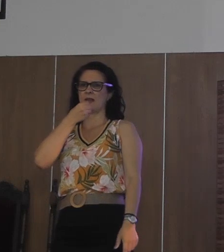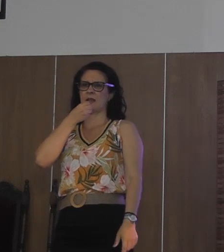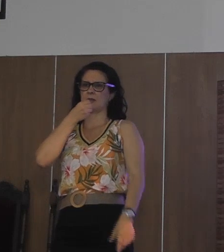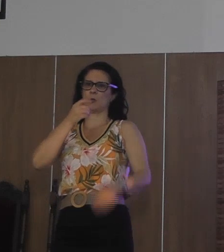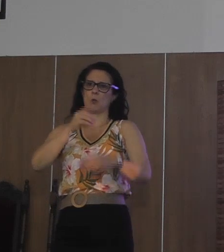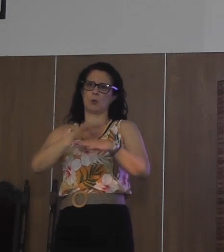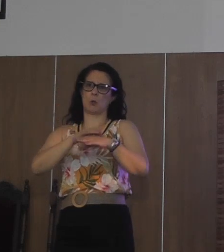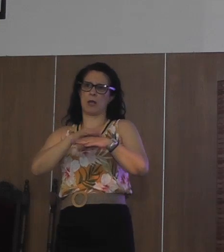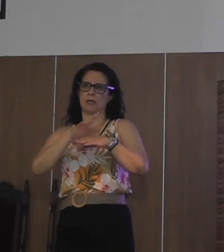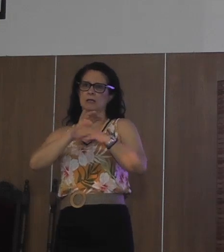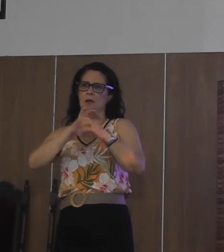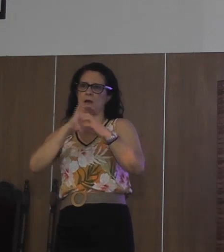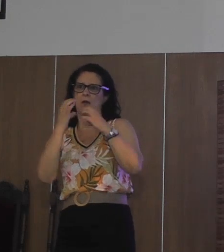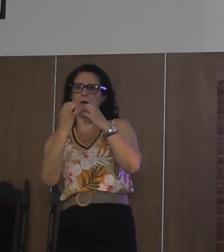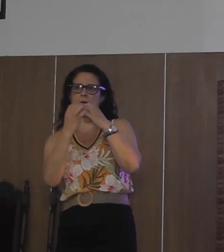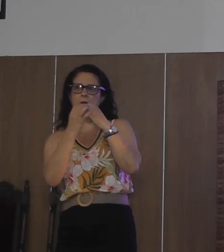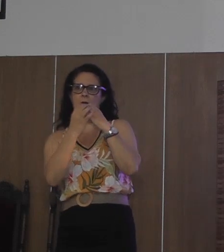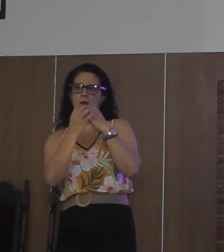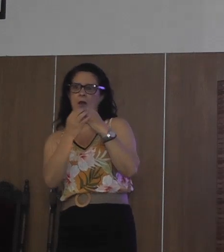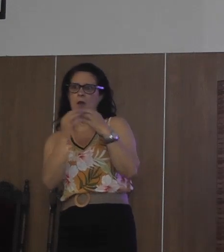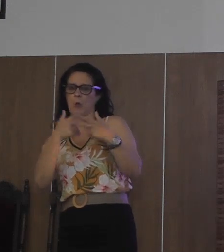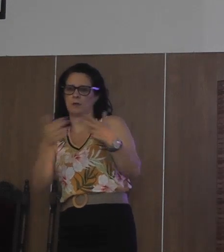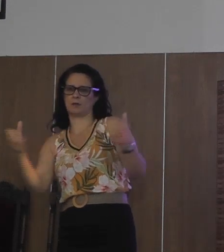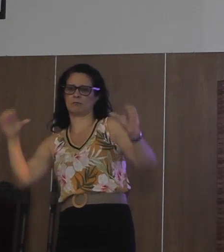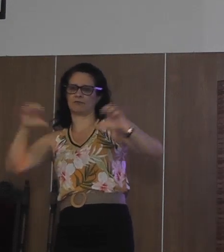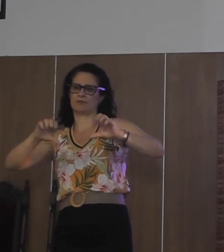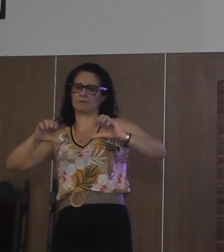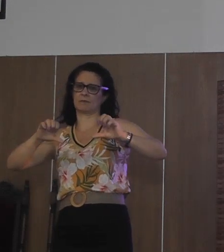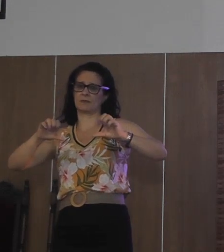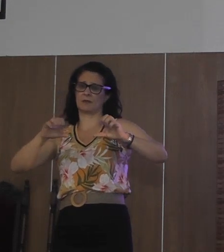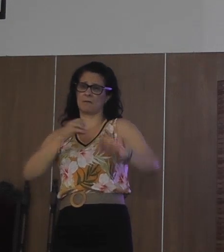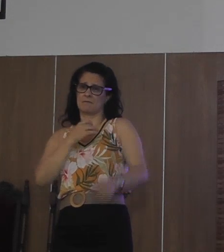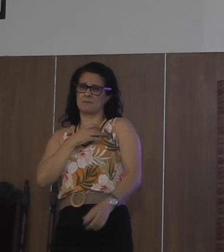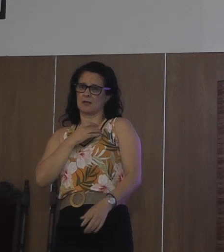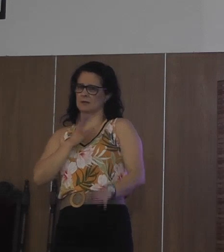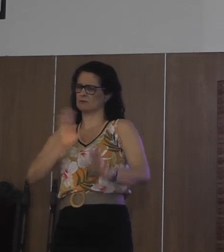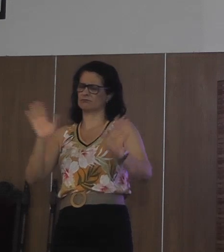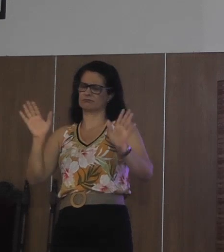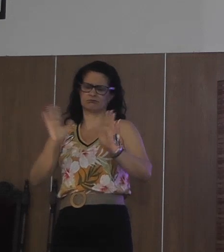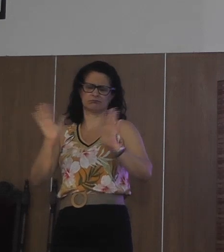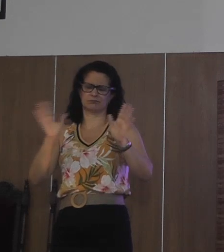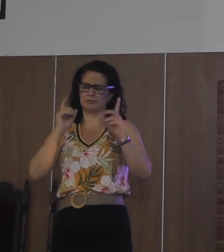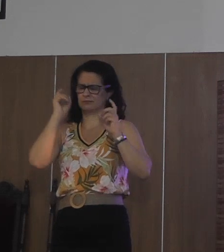desespero. E eu quero vir agora aqui na contramão dizendo